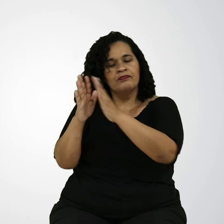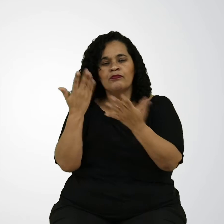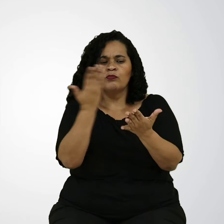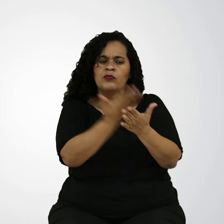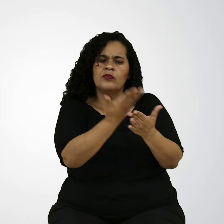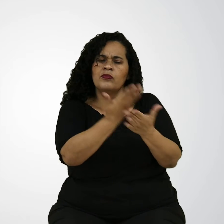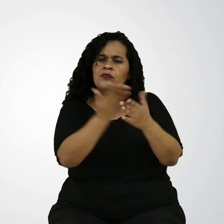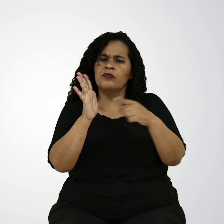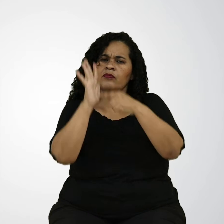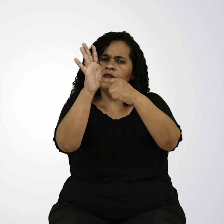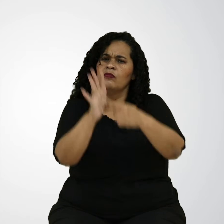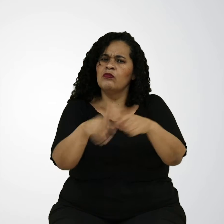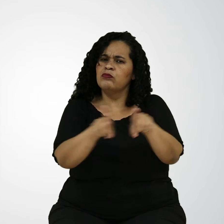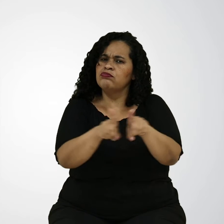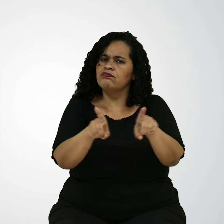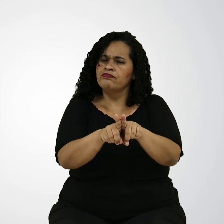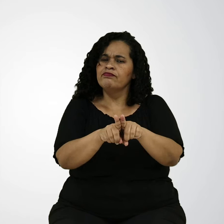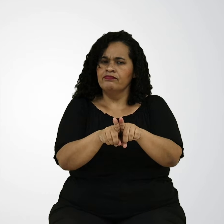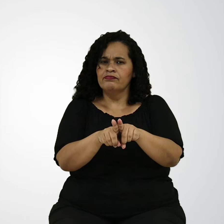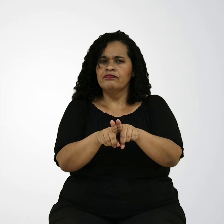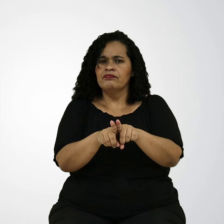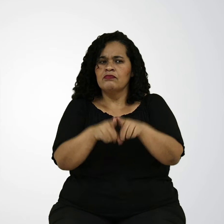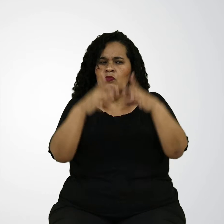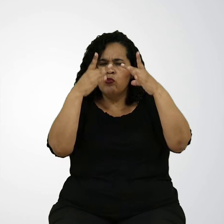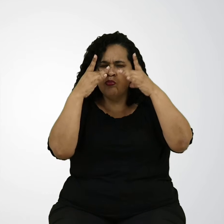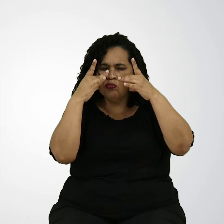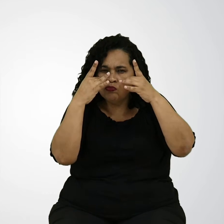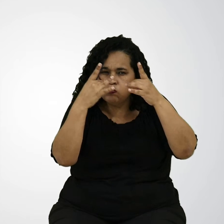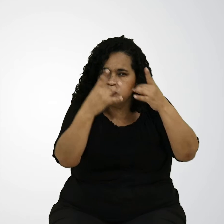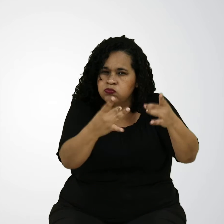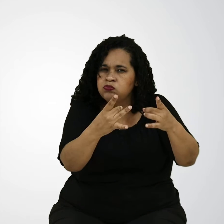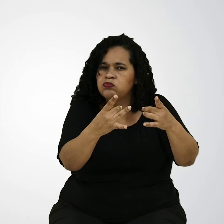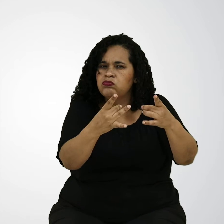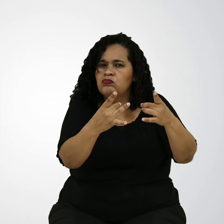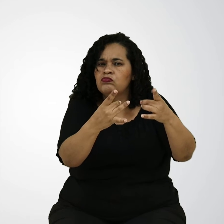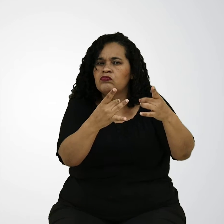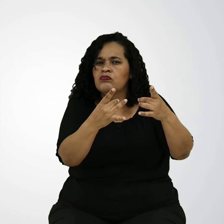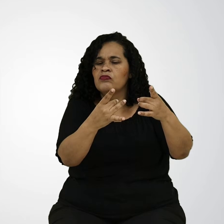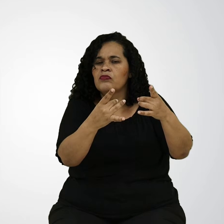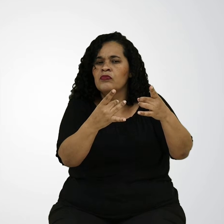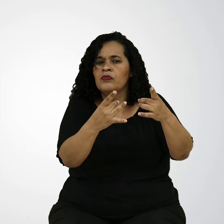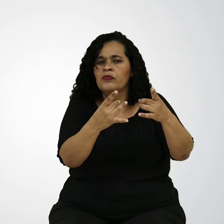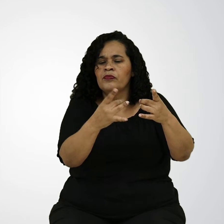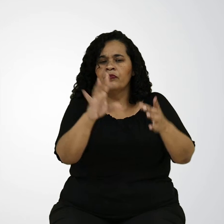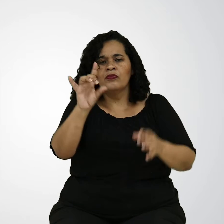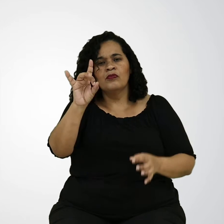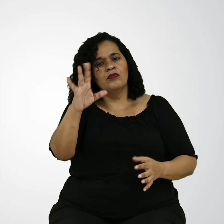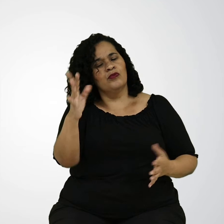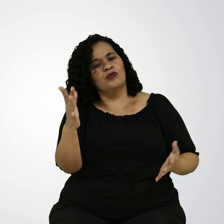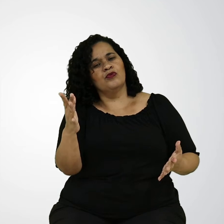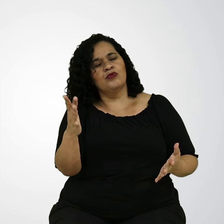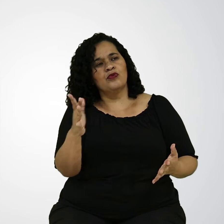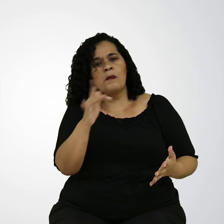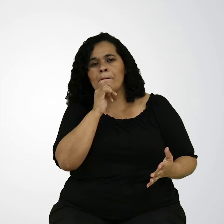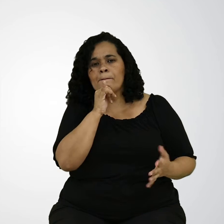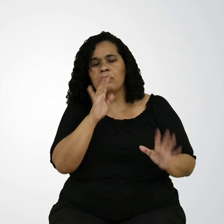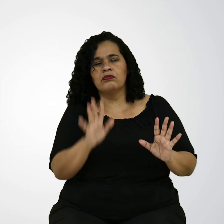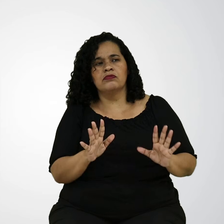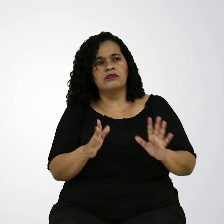que a vigilância aqui não tem a ver simplesmente com aquela postura